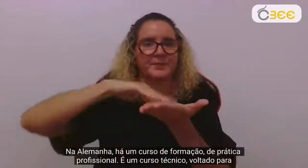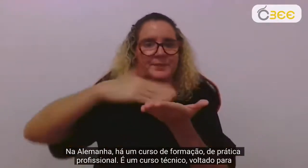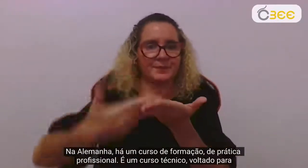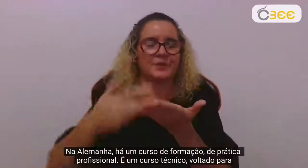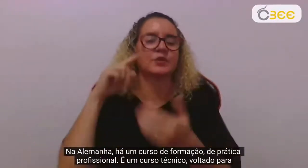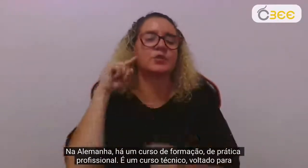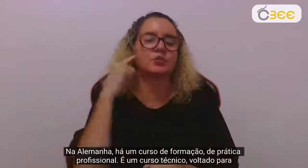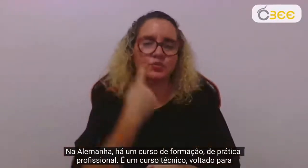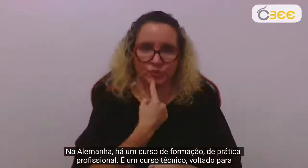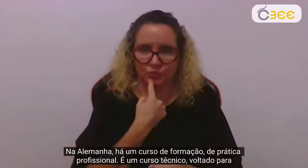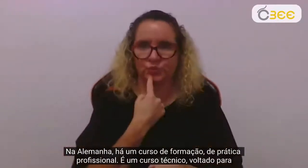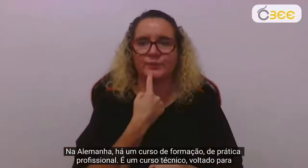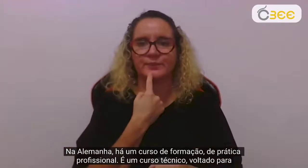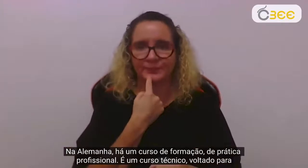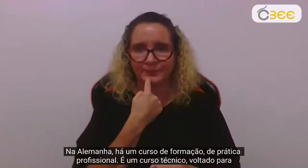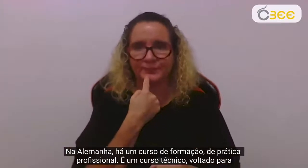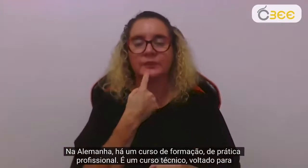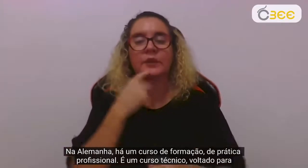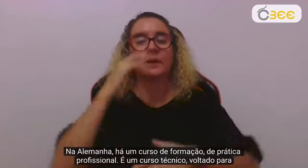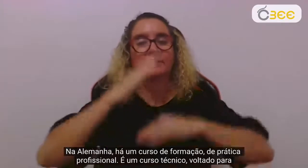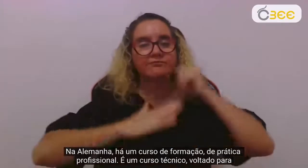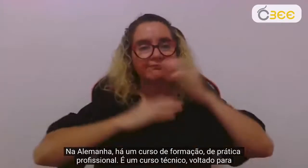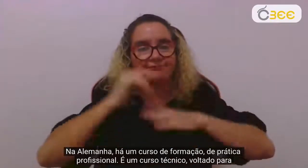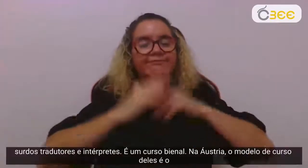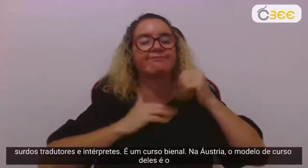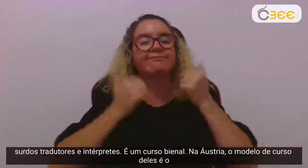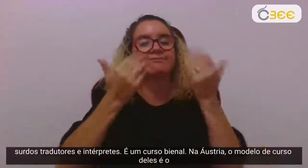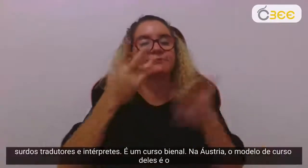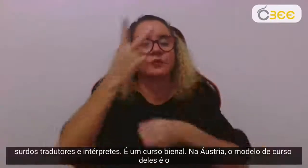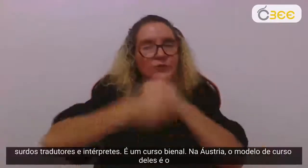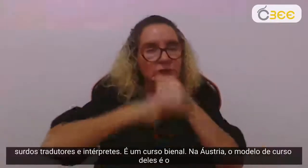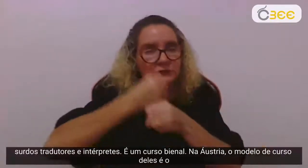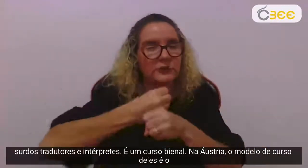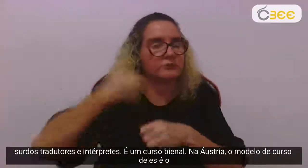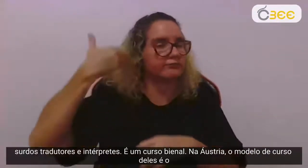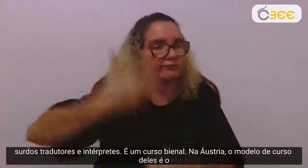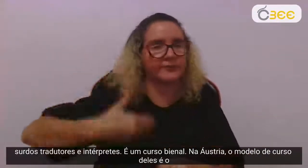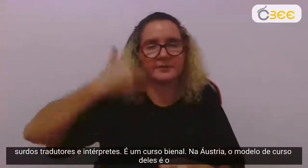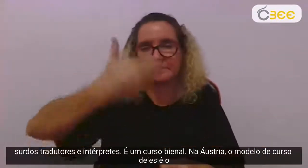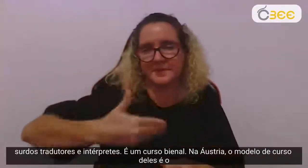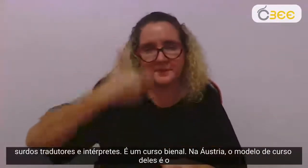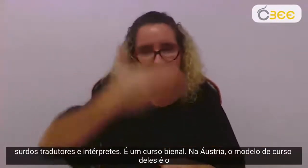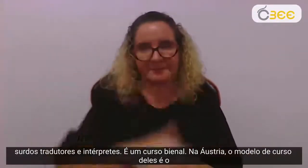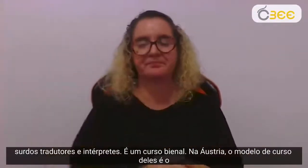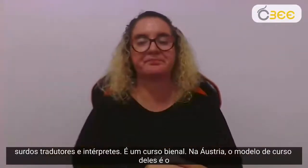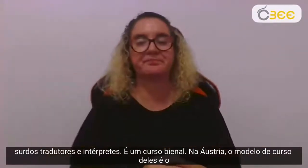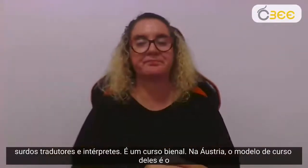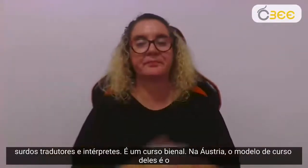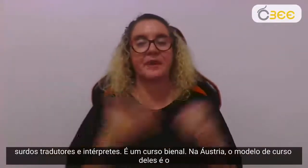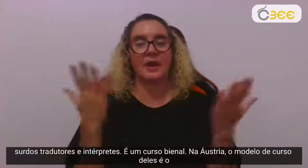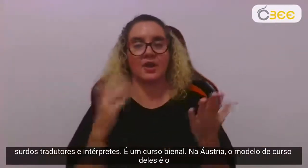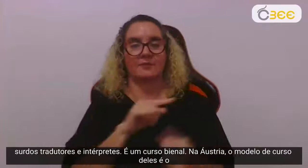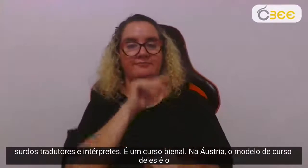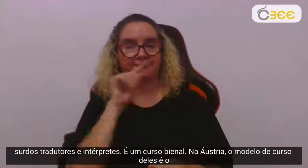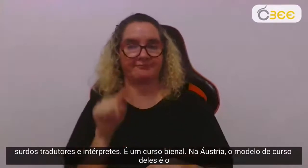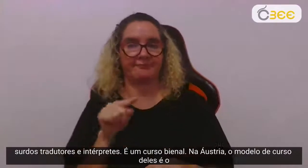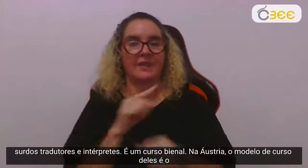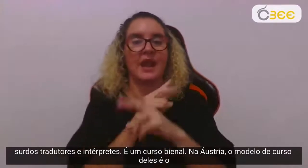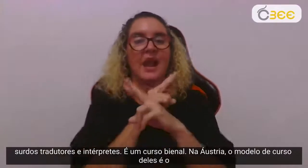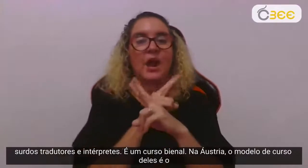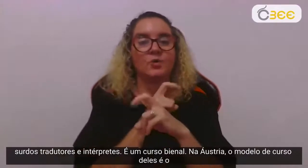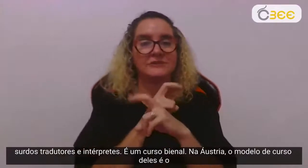curso técnico, voltado para surdos, tradutores e intérpretes, é um